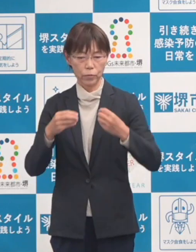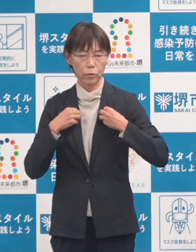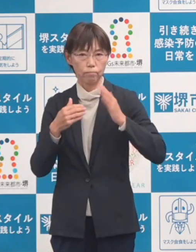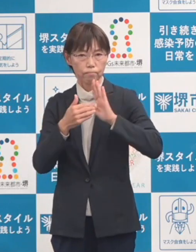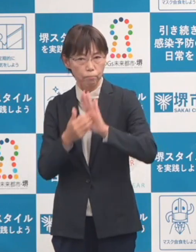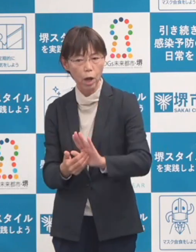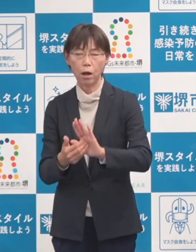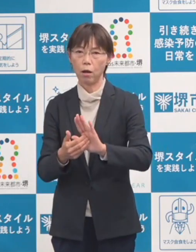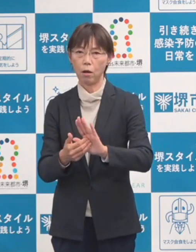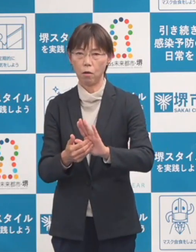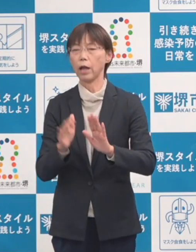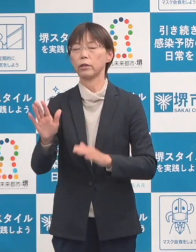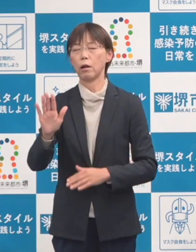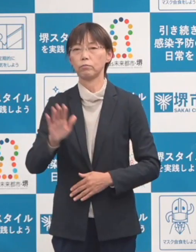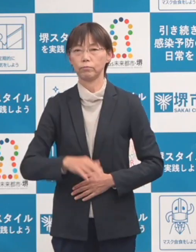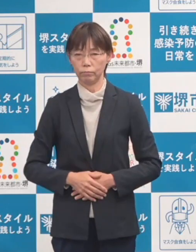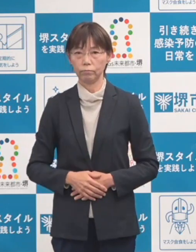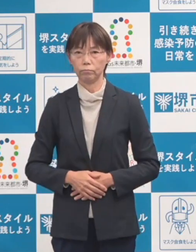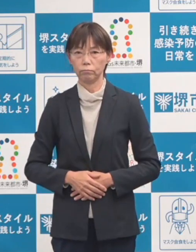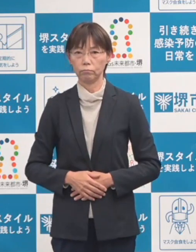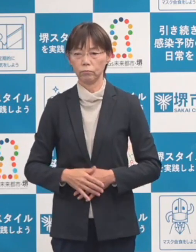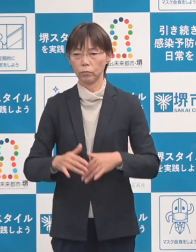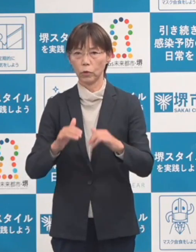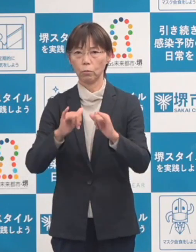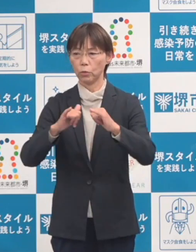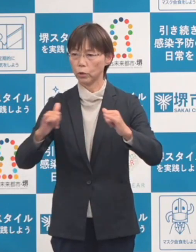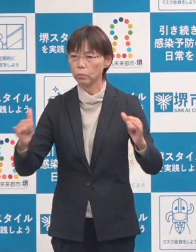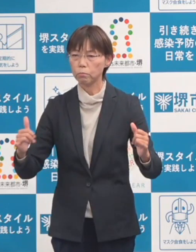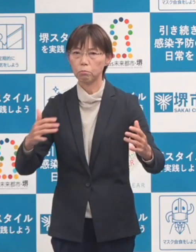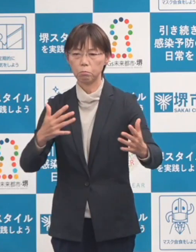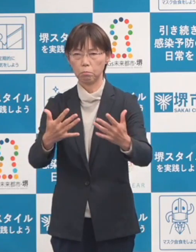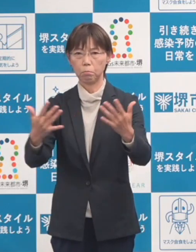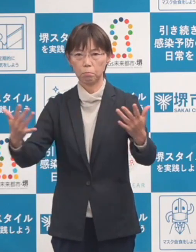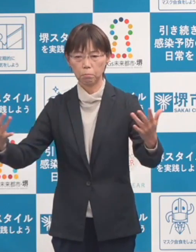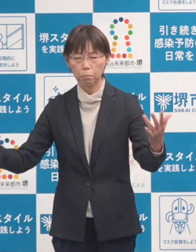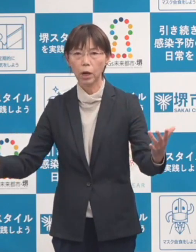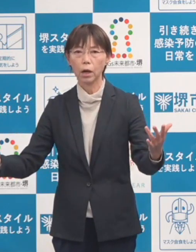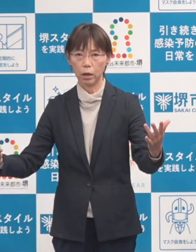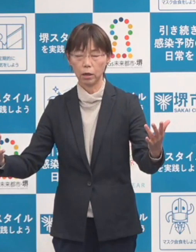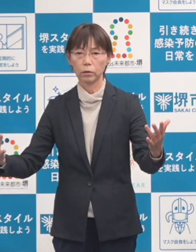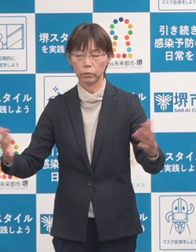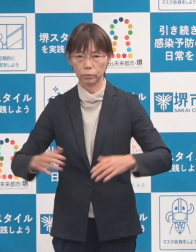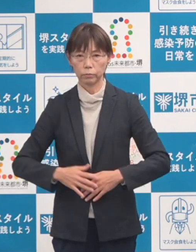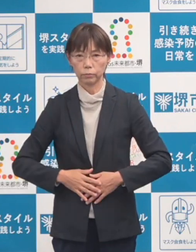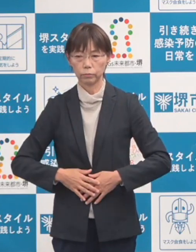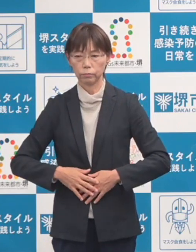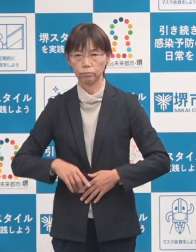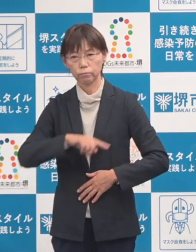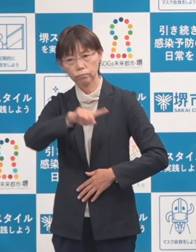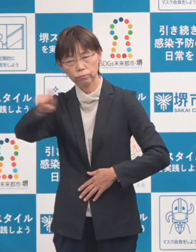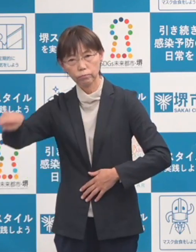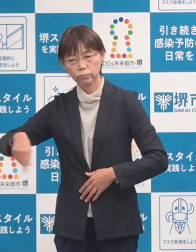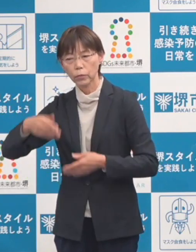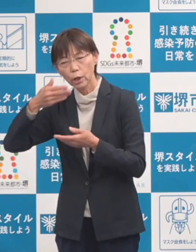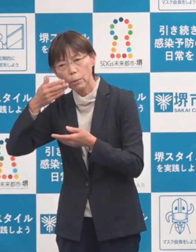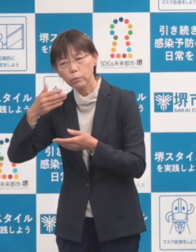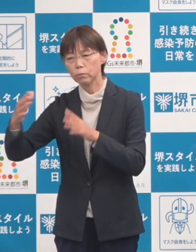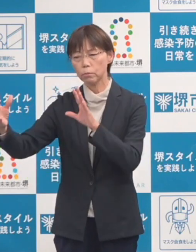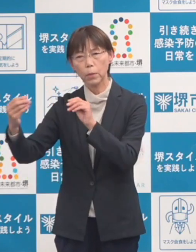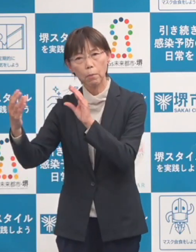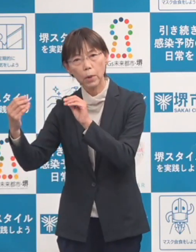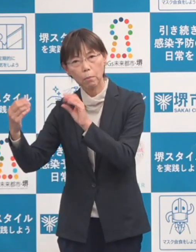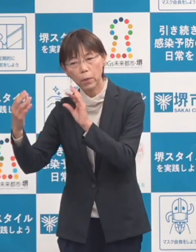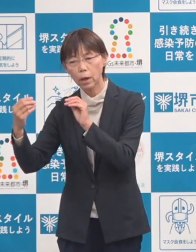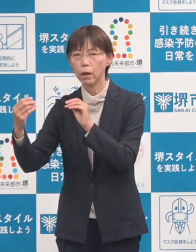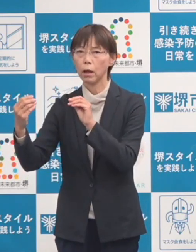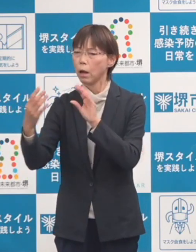ましたが、やはり人が多くなる、そうするとその前後で食事だったりお話をする機会も多いかと思